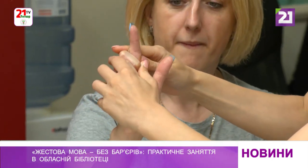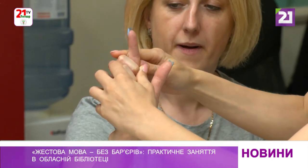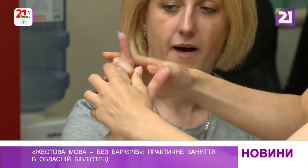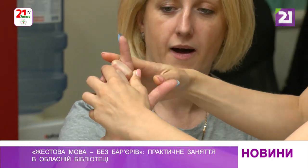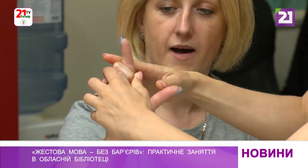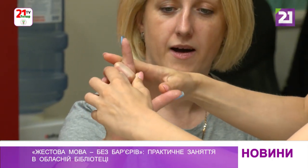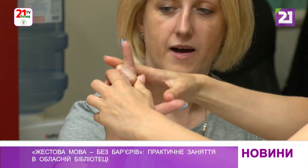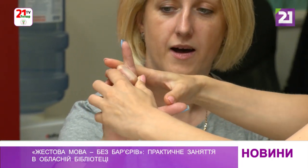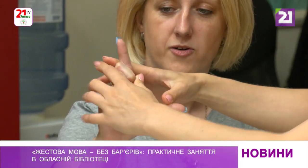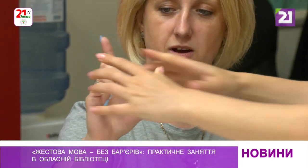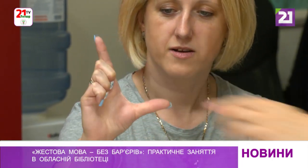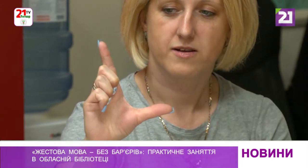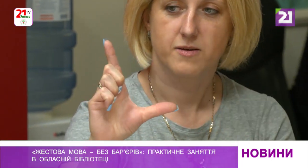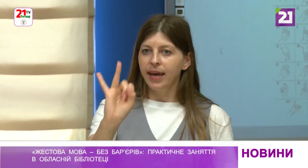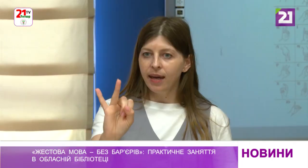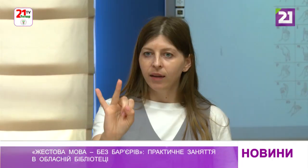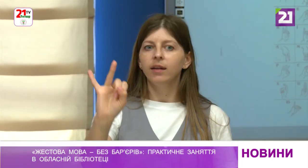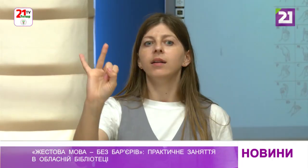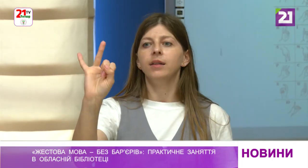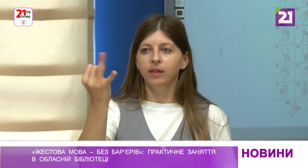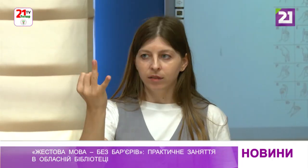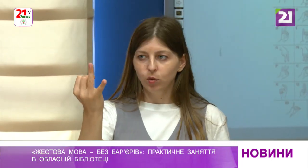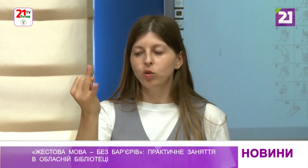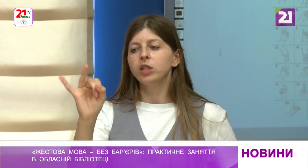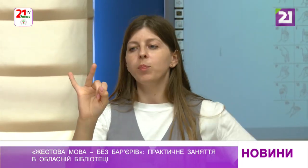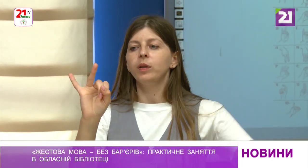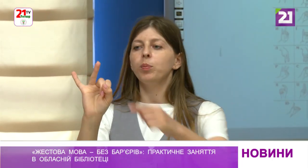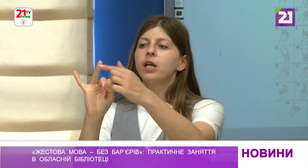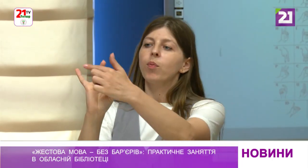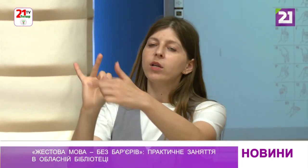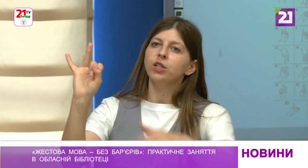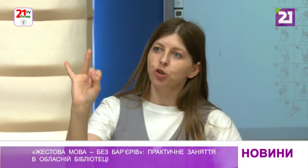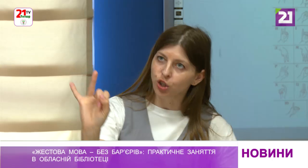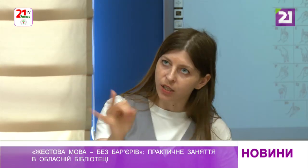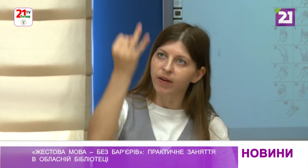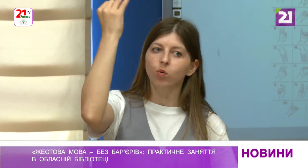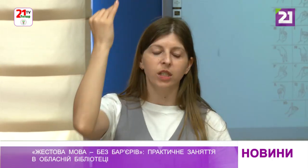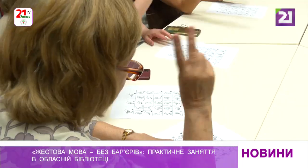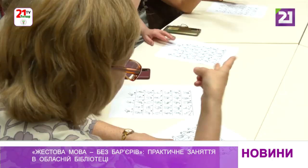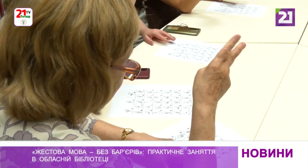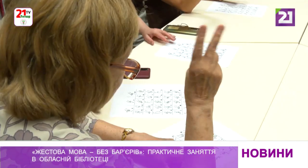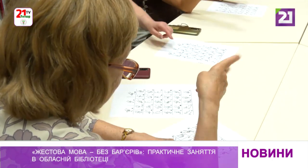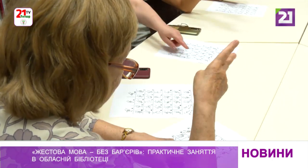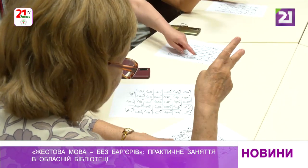рік, каже викладачка спецшколи-інтернату Тетяна Попович. Кількох занять достатньо, аби отримати базові знання. У